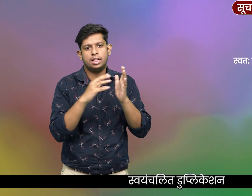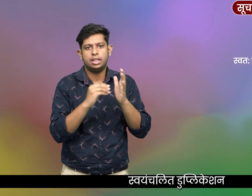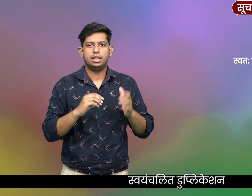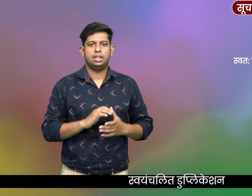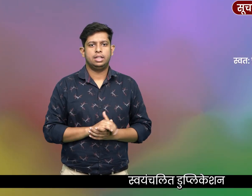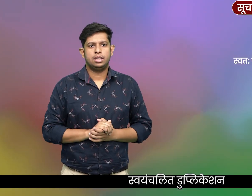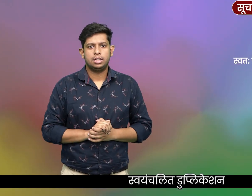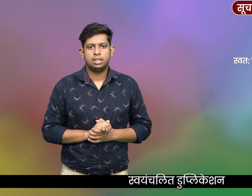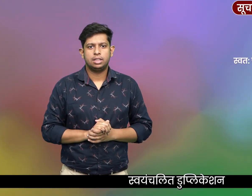स्वयंचलित डुप्लिकेशन,